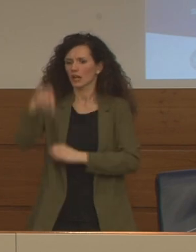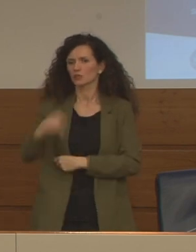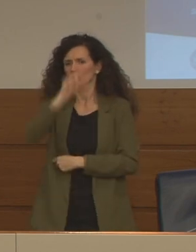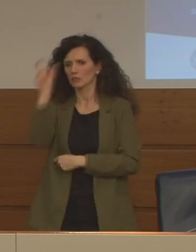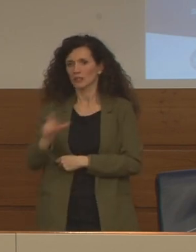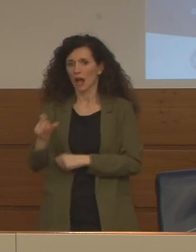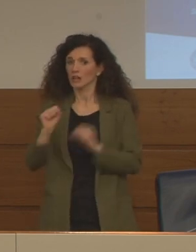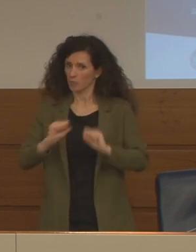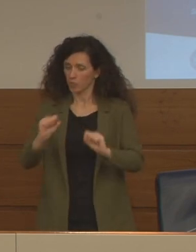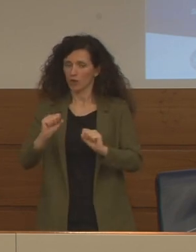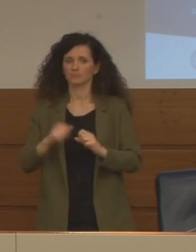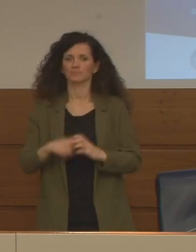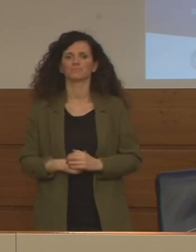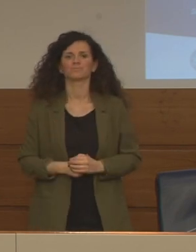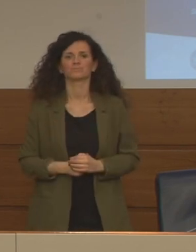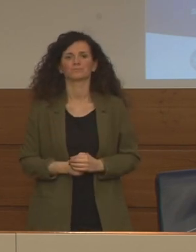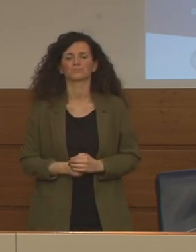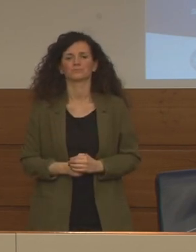grazie